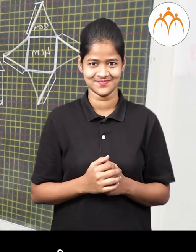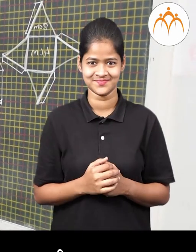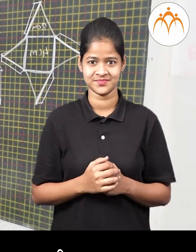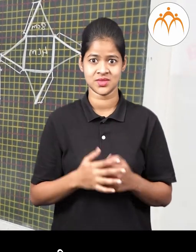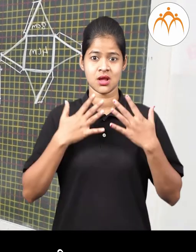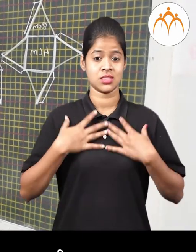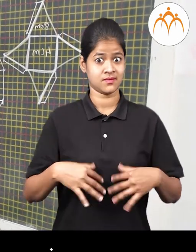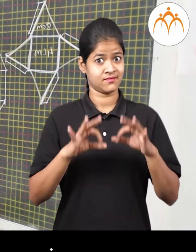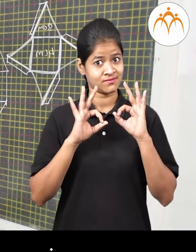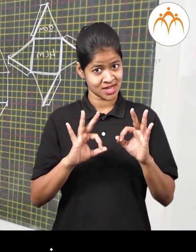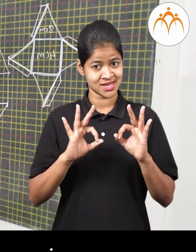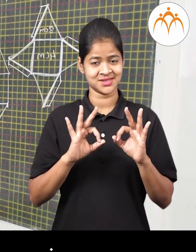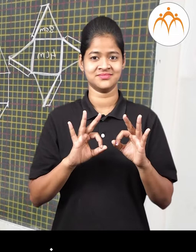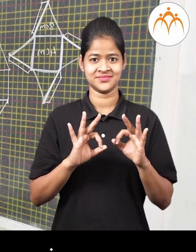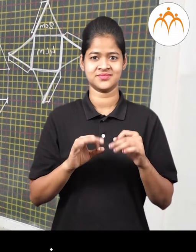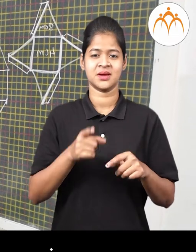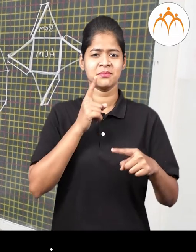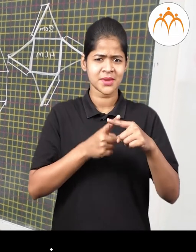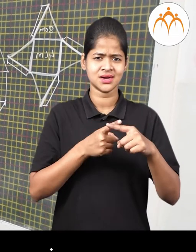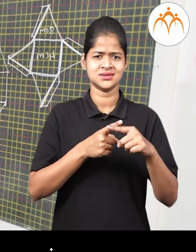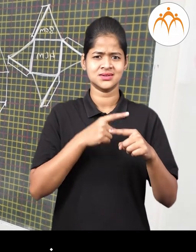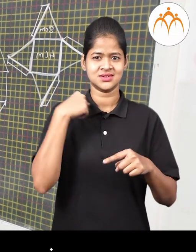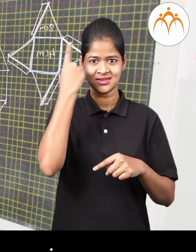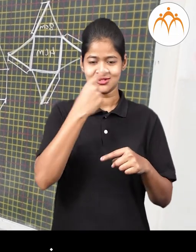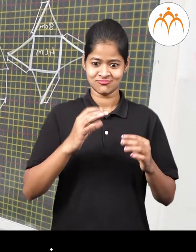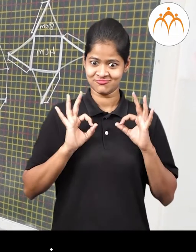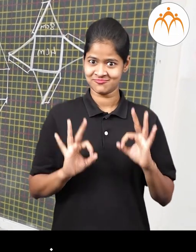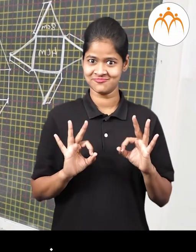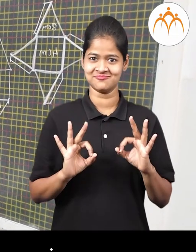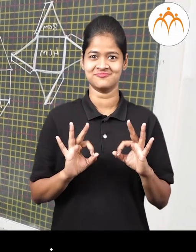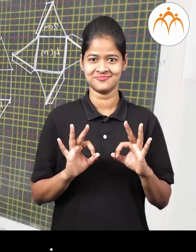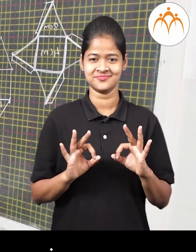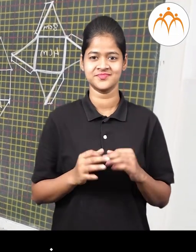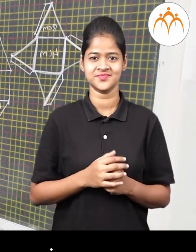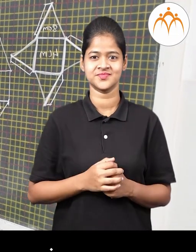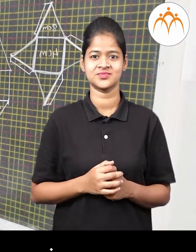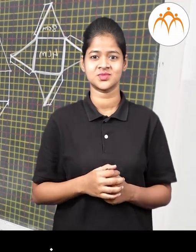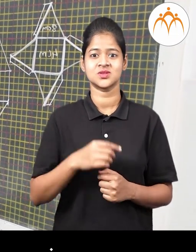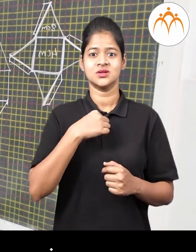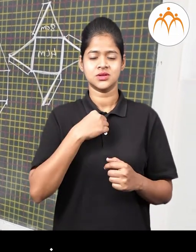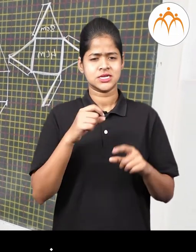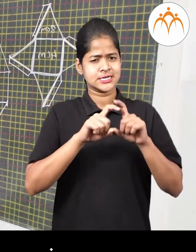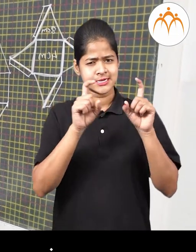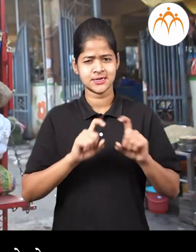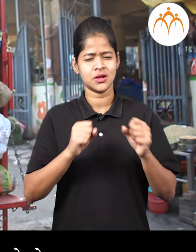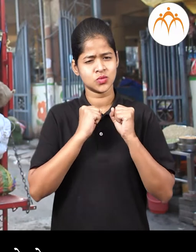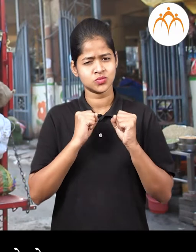चांगले राहनया साथी वह नीड नेटके दिशनया साथी नहेमी स्वच्छ कपडे आनसा वापर करावा